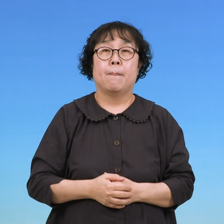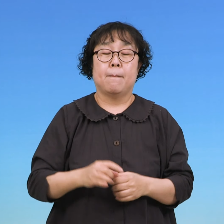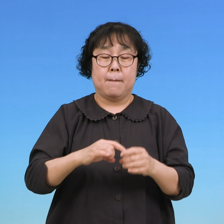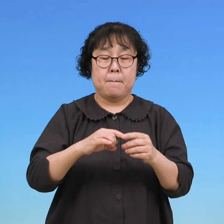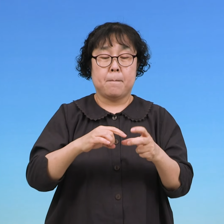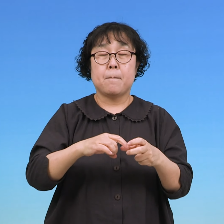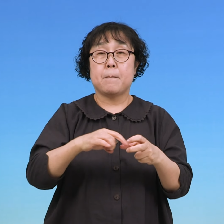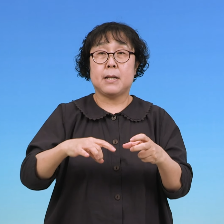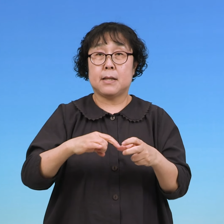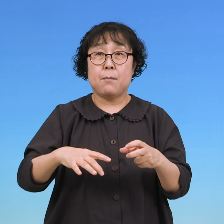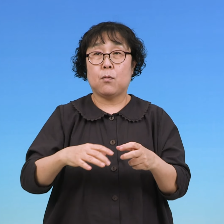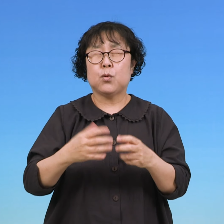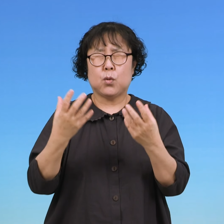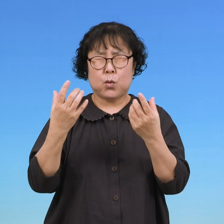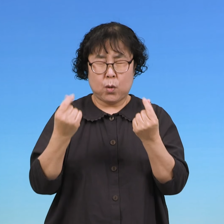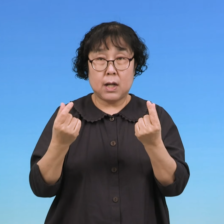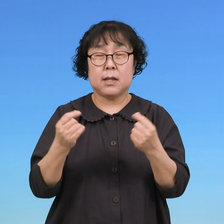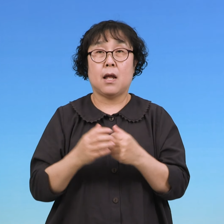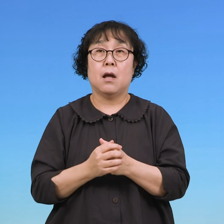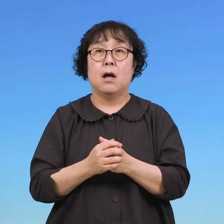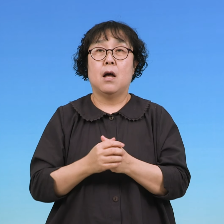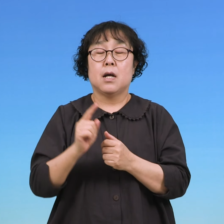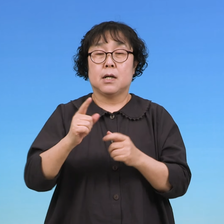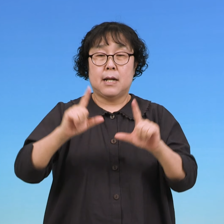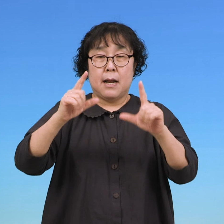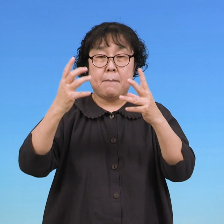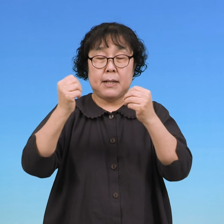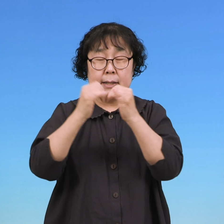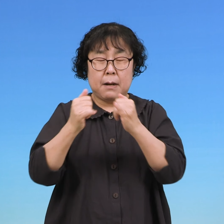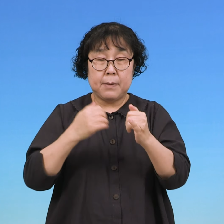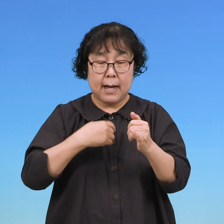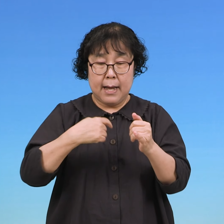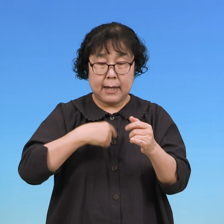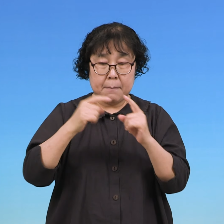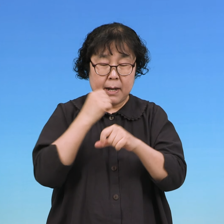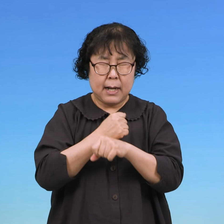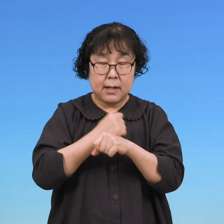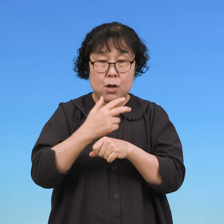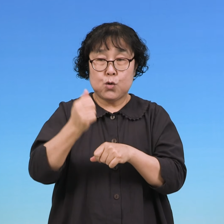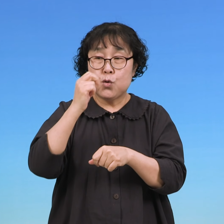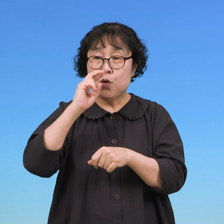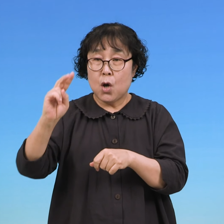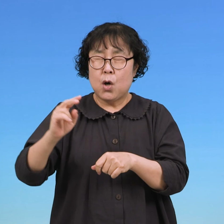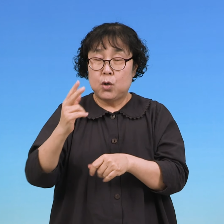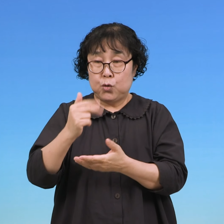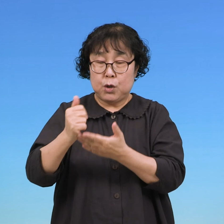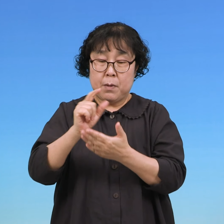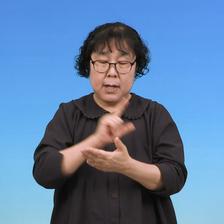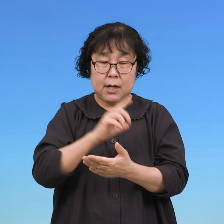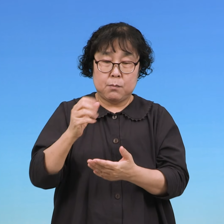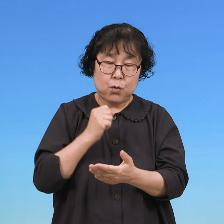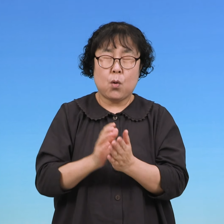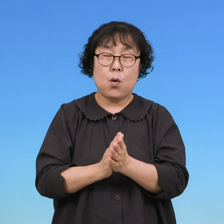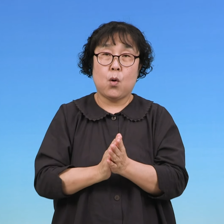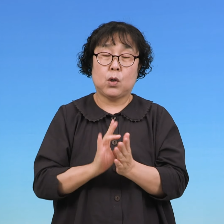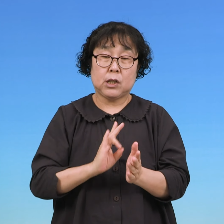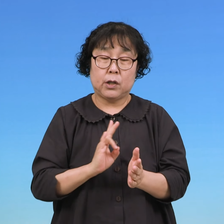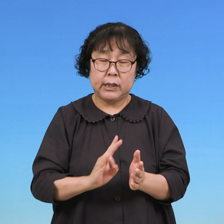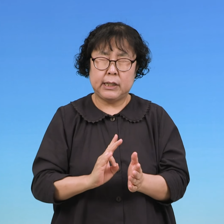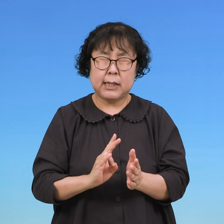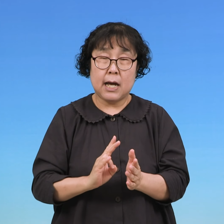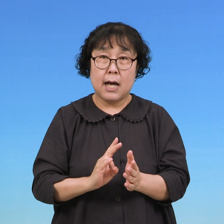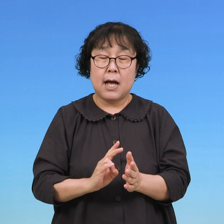마태복음 7장 21절도 똑같습니다. 그날에 많은 사람이 나더러 이르되 주여 주여 우리가 주의 이름으로 선지자